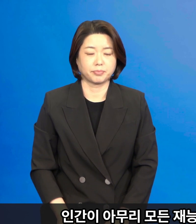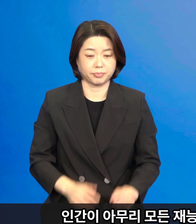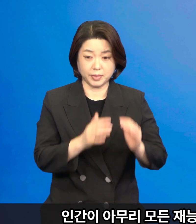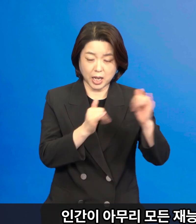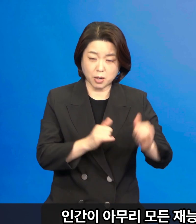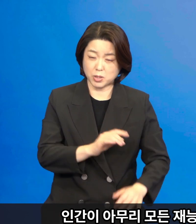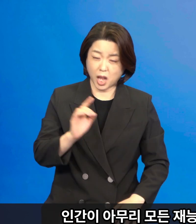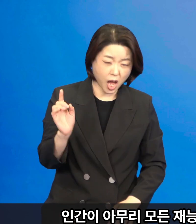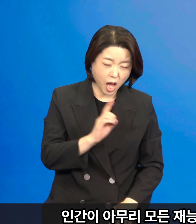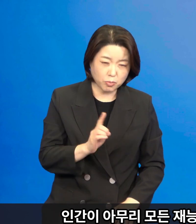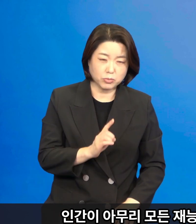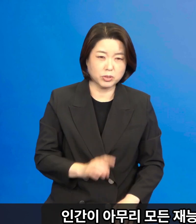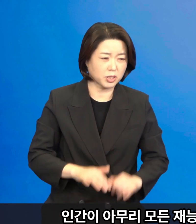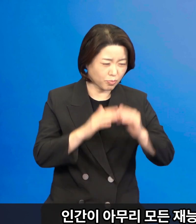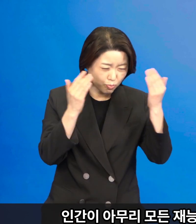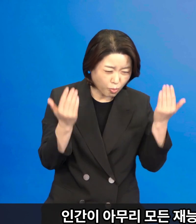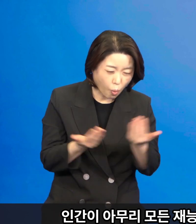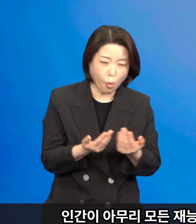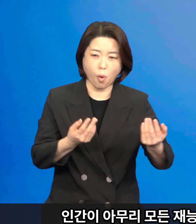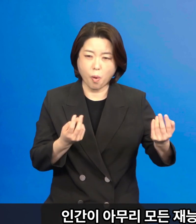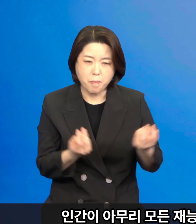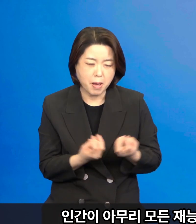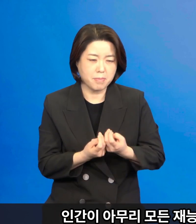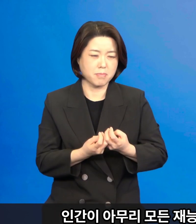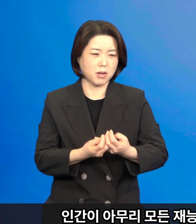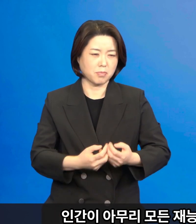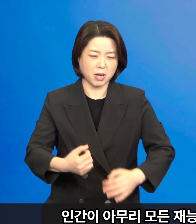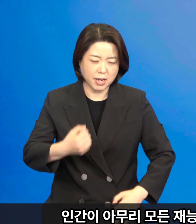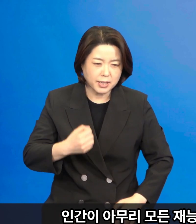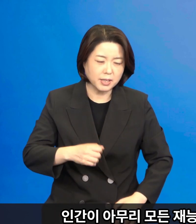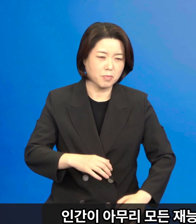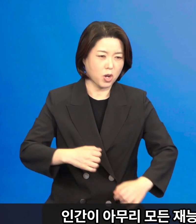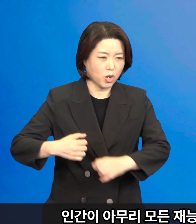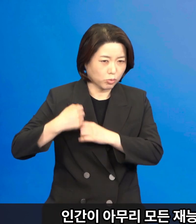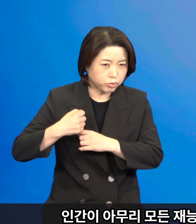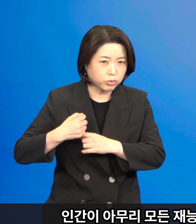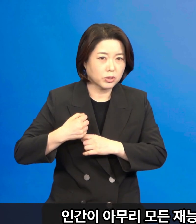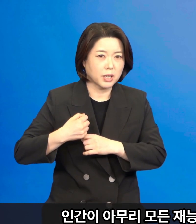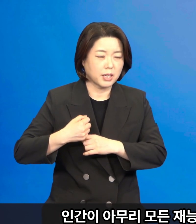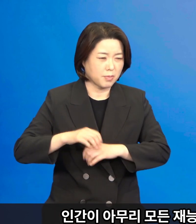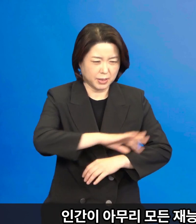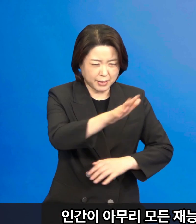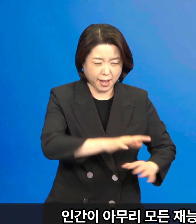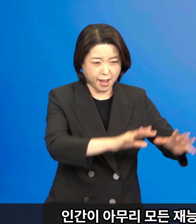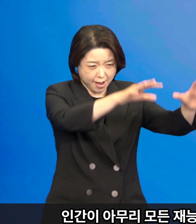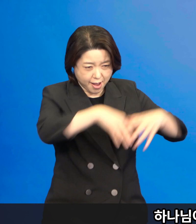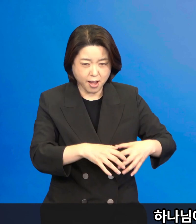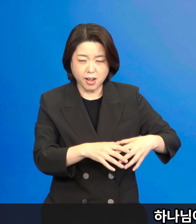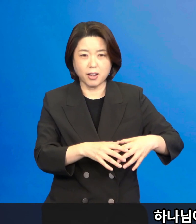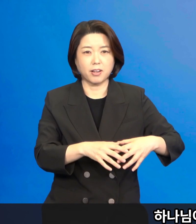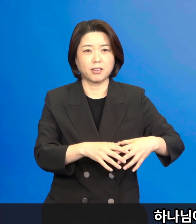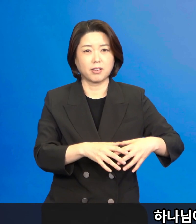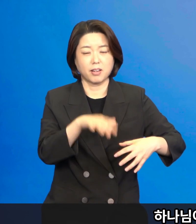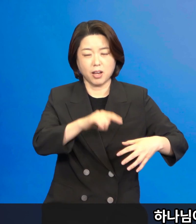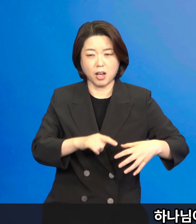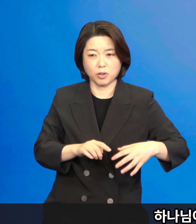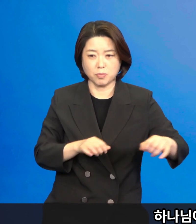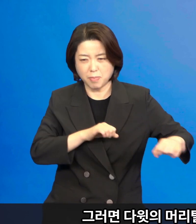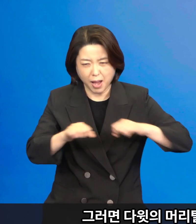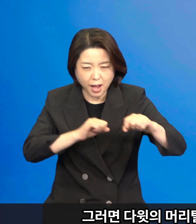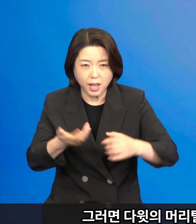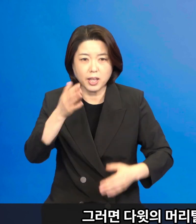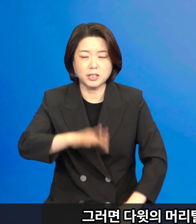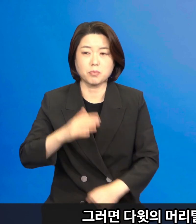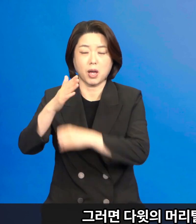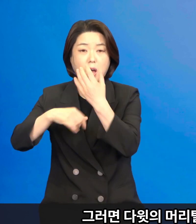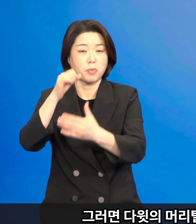인간이 아무리 모든 재능과 군사와 재원을 다 동원할지라도 하나님이 허락하지 않으면